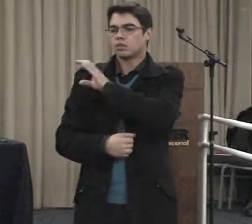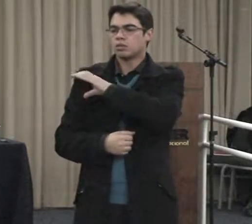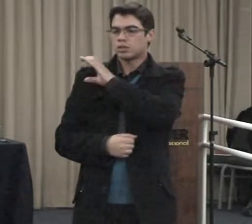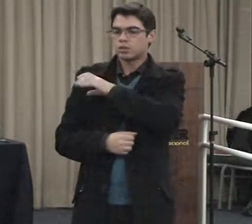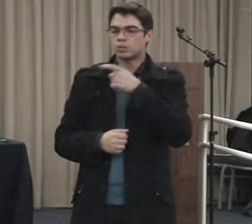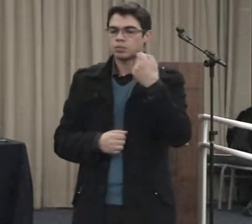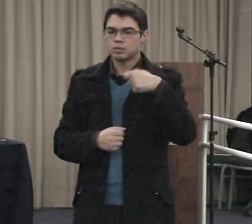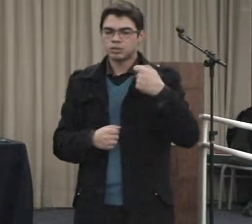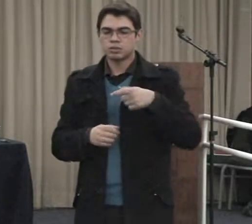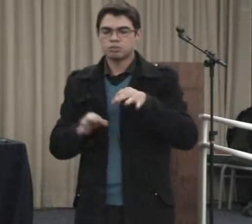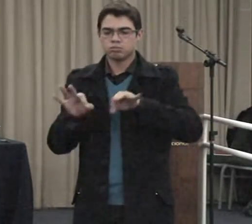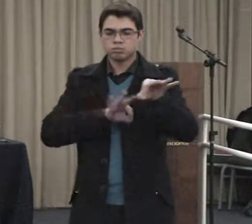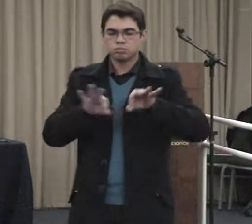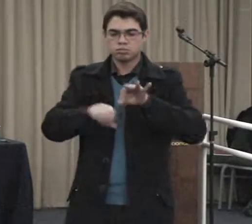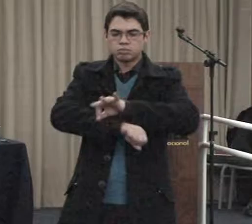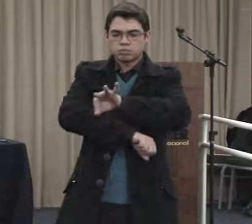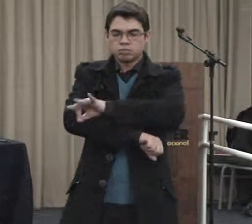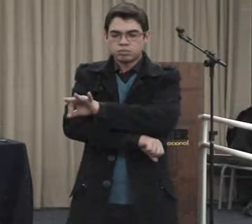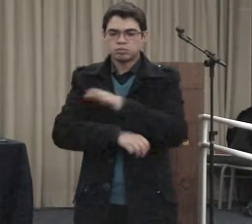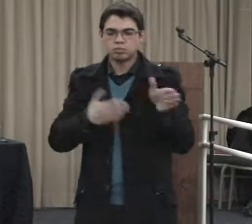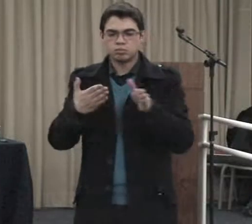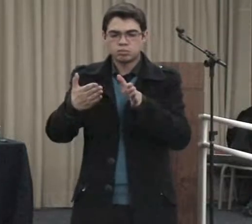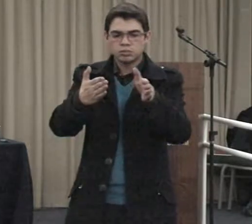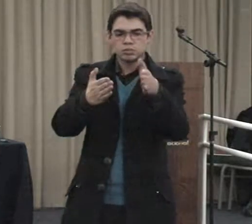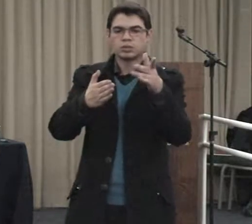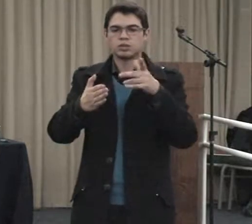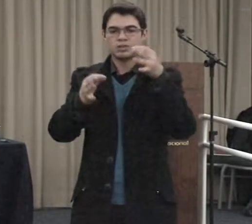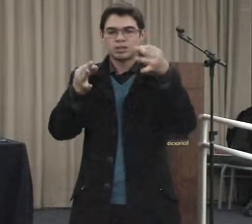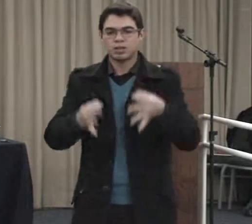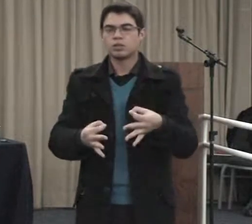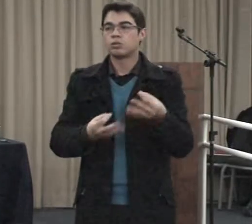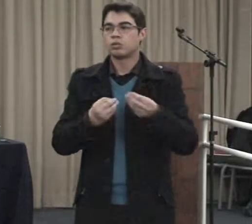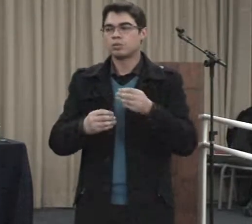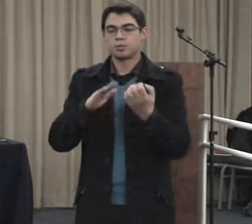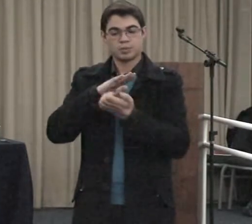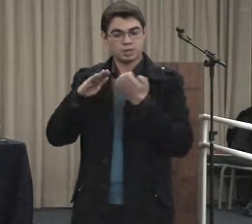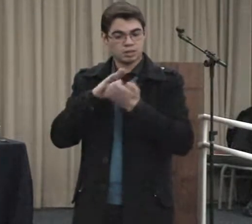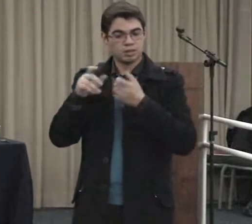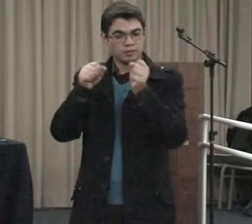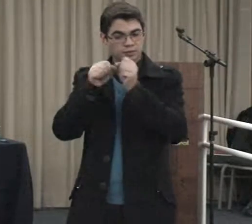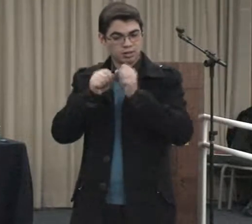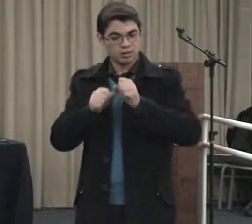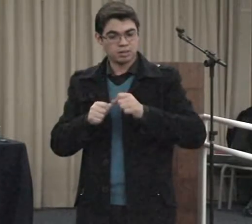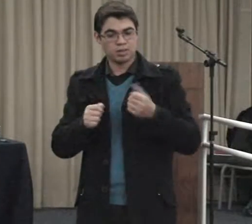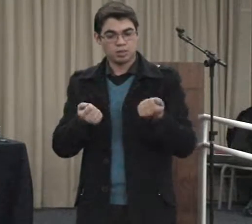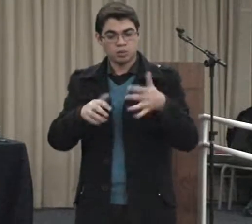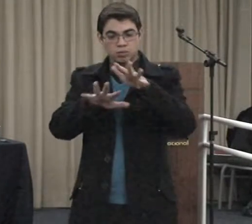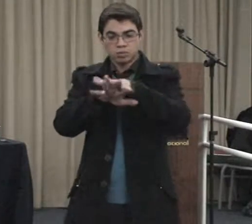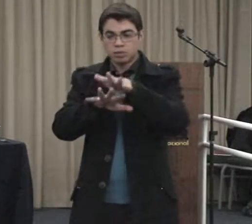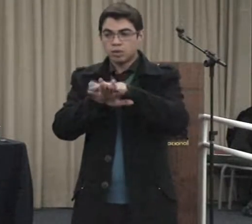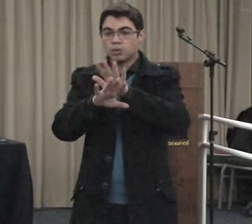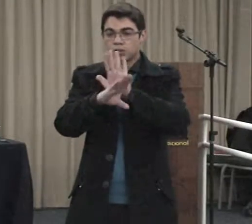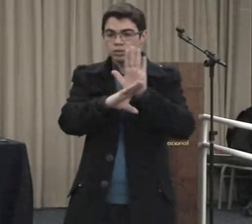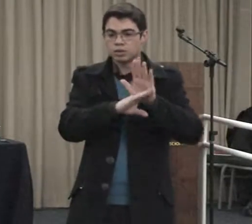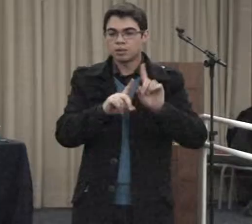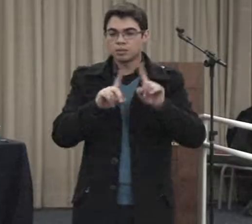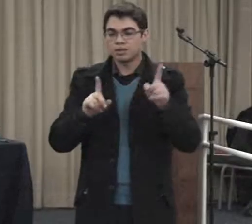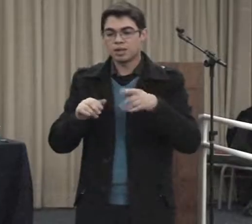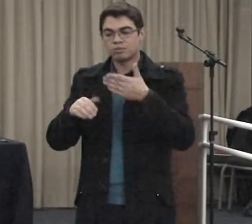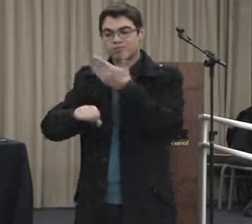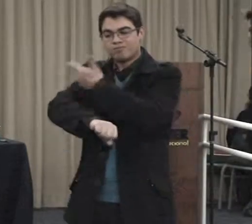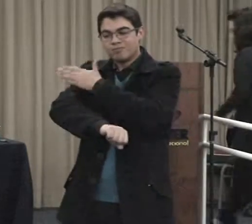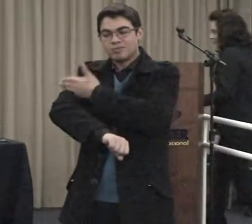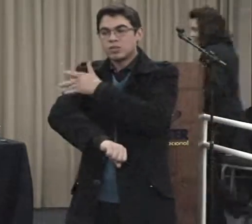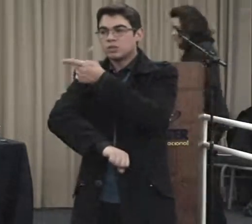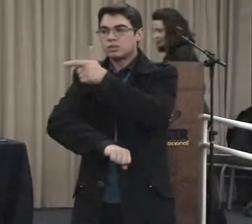ir, né? Mas é importante que se queiram ir junto. Não adianta a empresa querer fazer inclusão se ela não está efetivamente